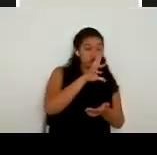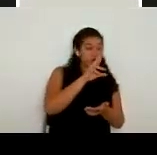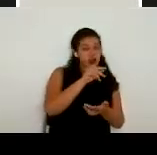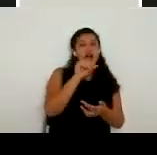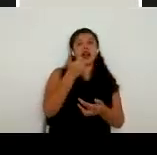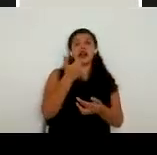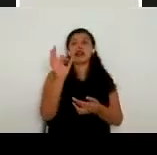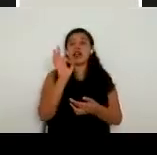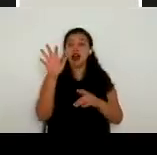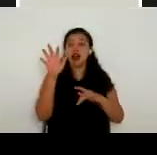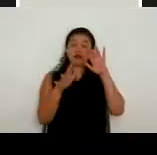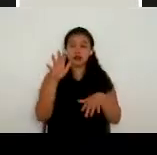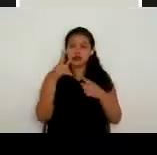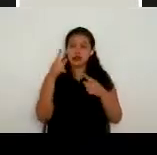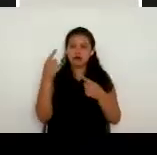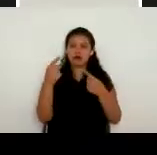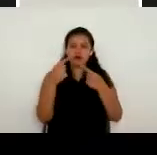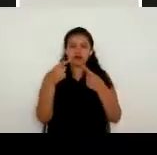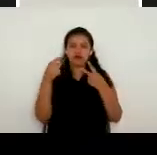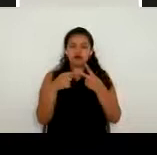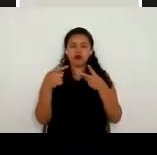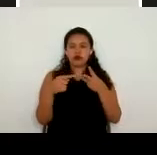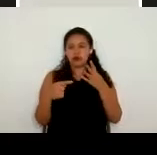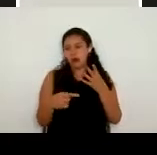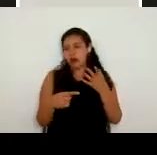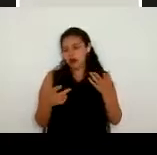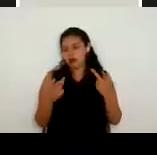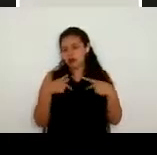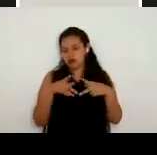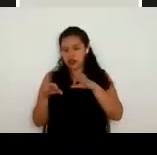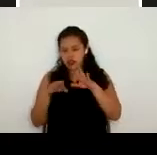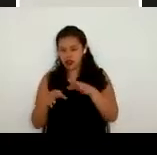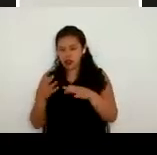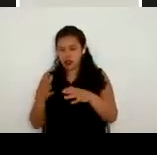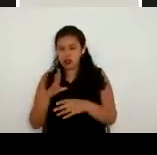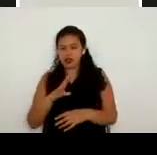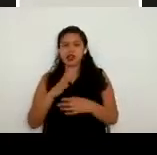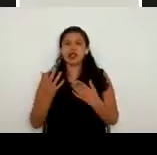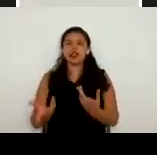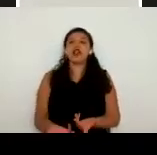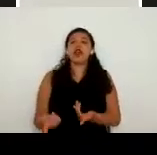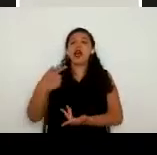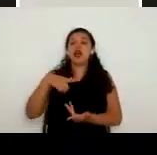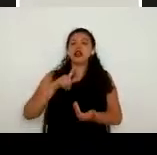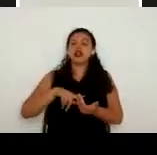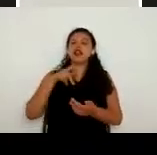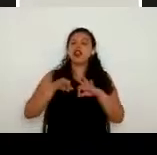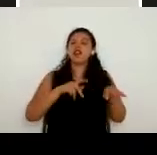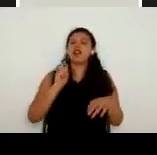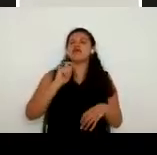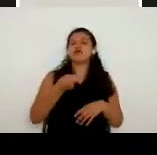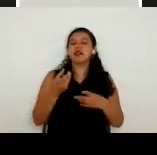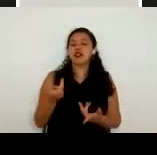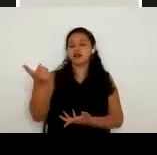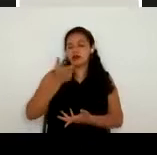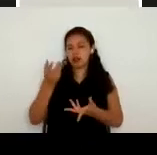de si más de una de las personas que integran la familia trabaja en que trabajan y cuánto ganan para poder